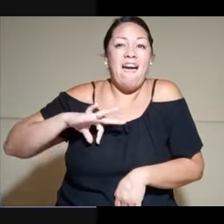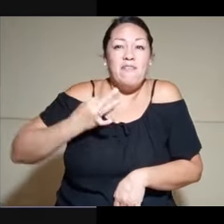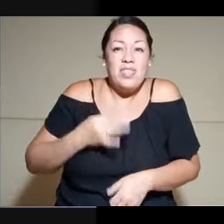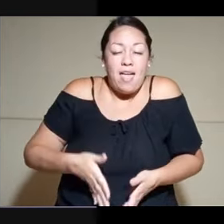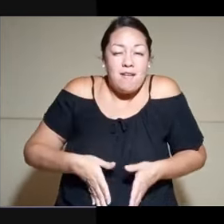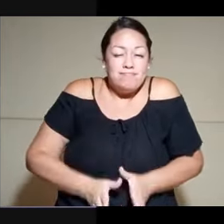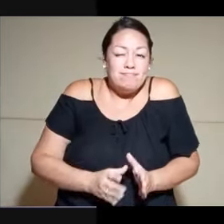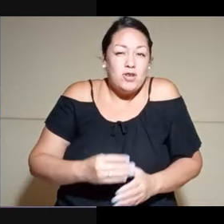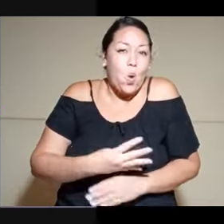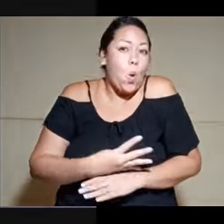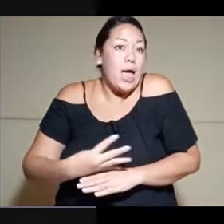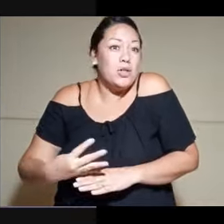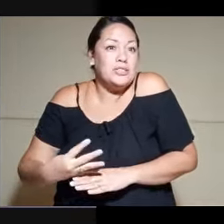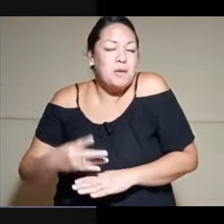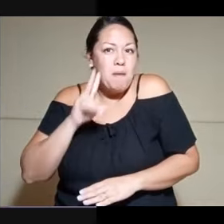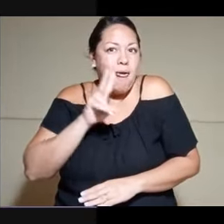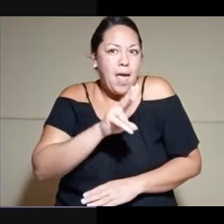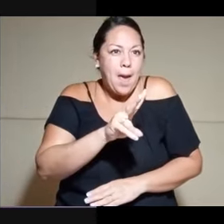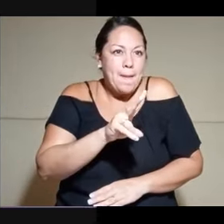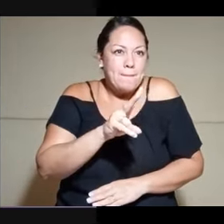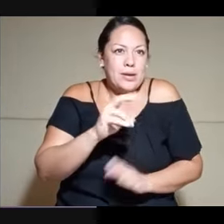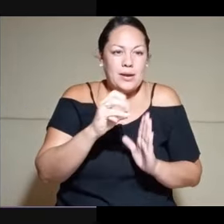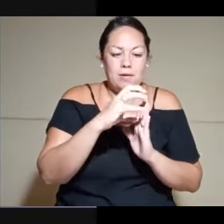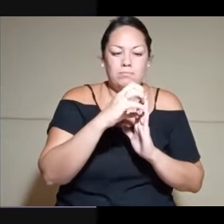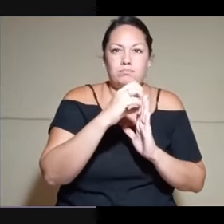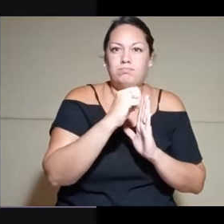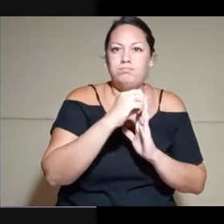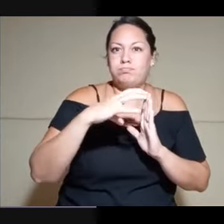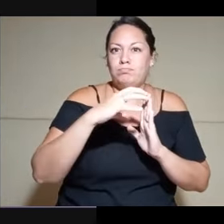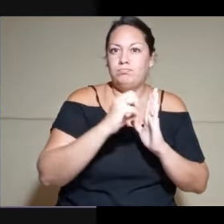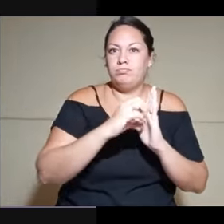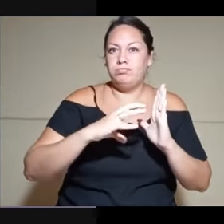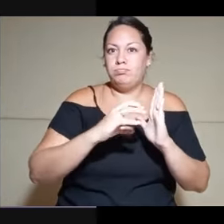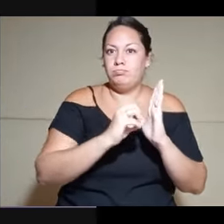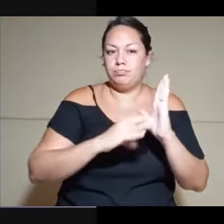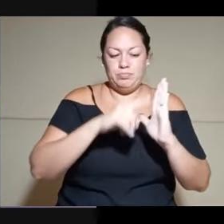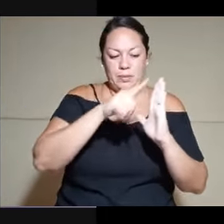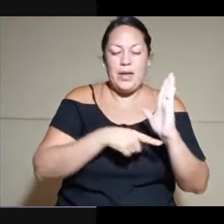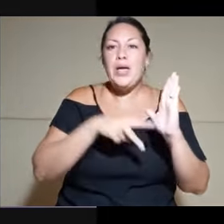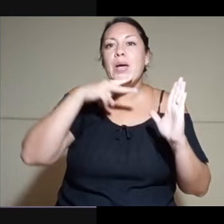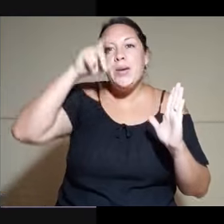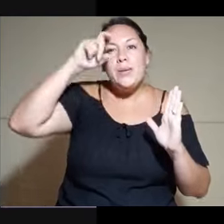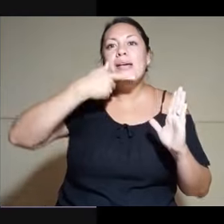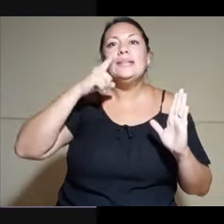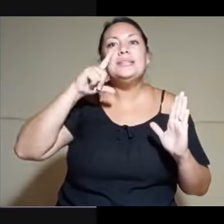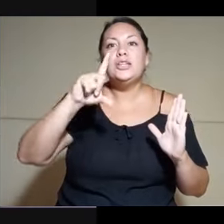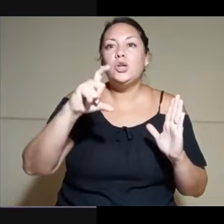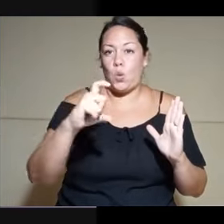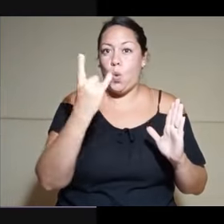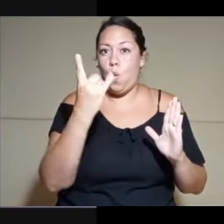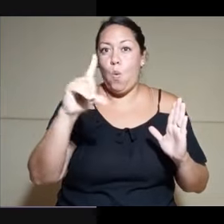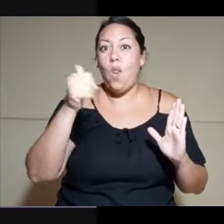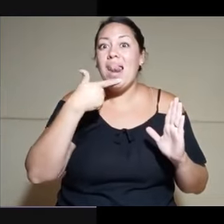que tiene apenas unas semanitas, quizás 3, 4 semanas. Ya fíjense que empieza a tener estas